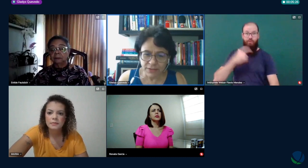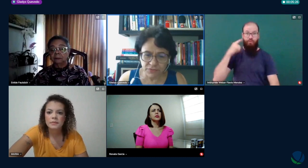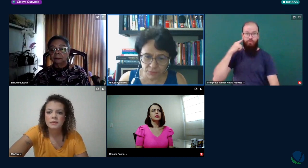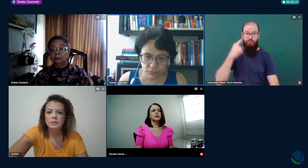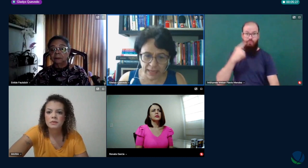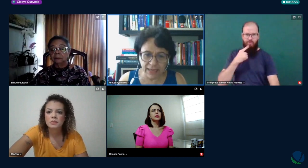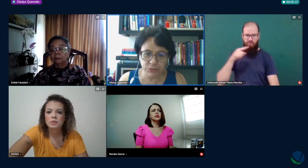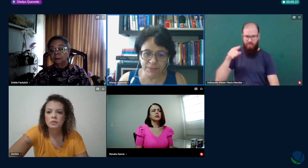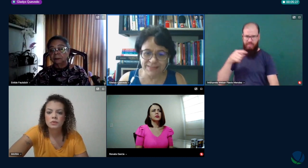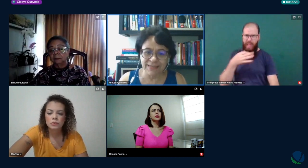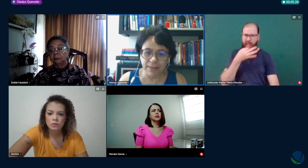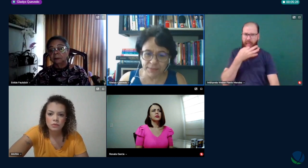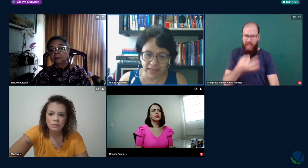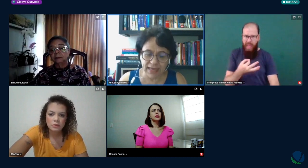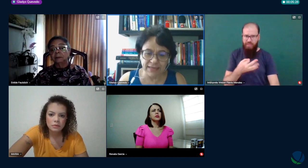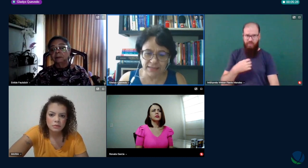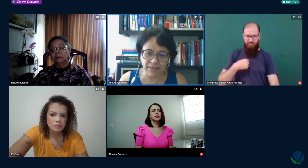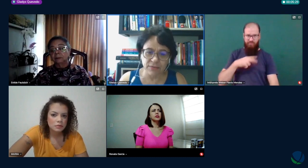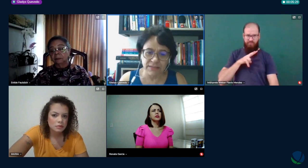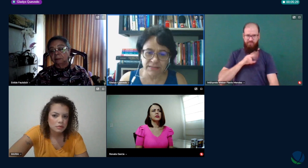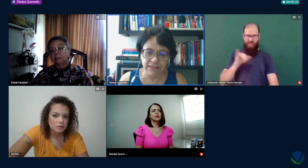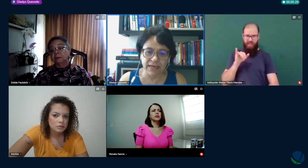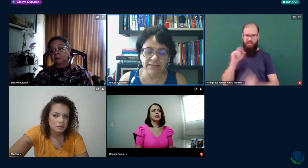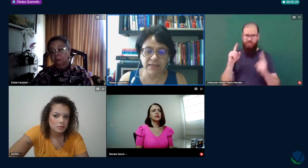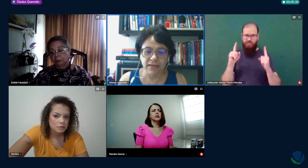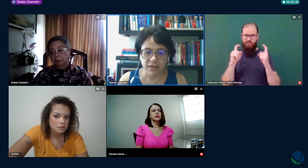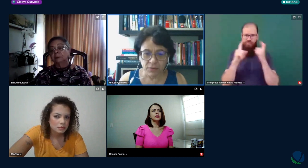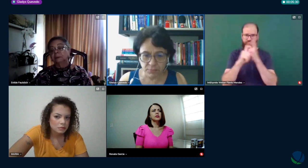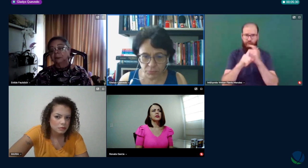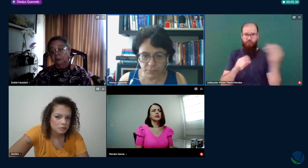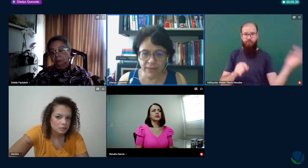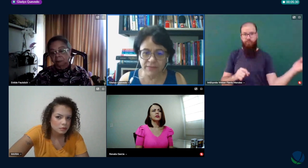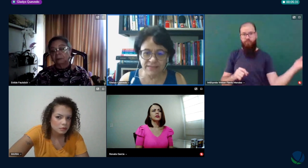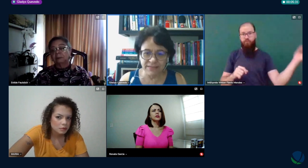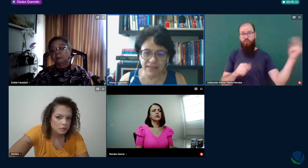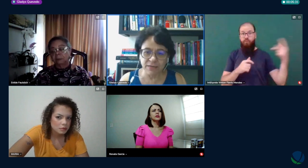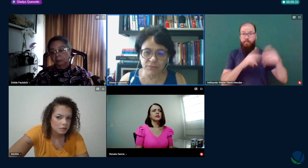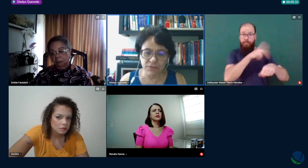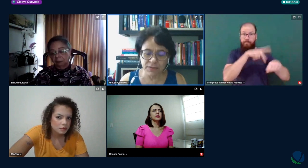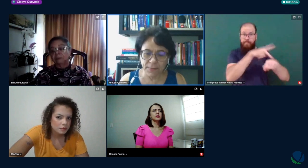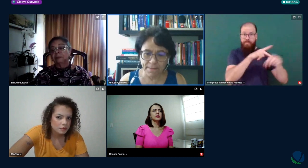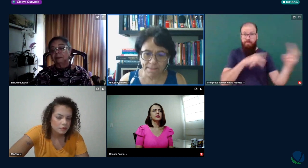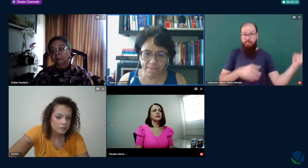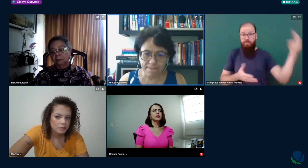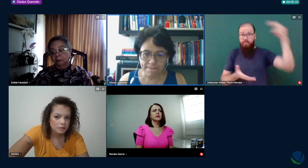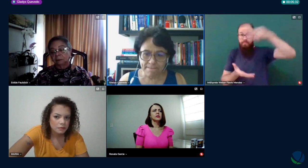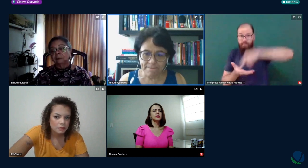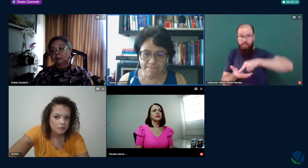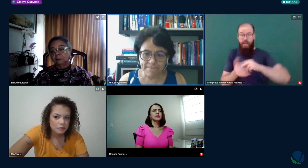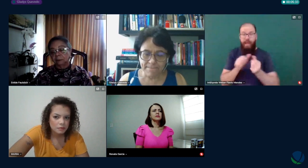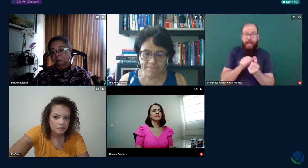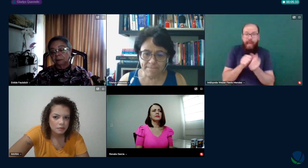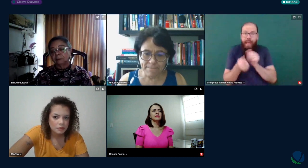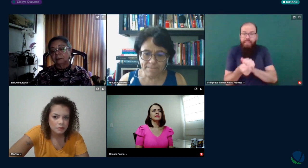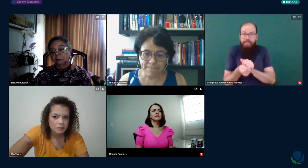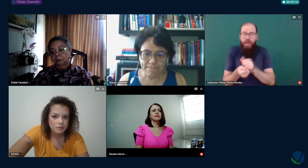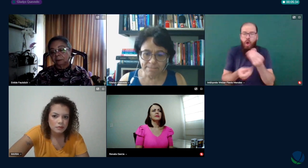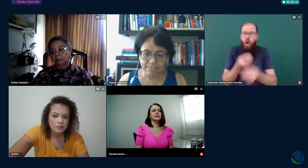encontrariam muita dificuldade para se adaptar a essa língua de sinais por meio desses termos?